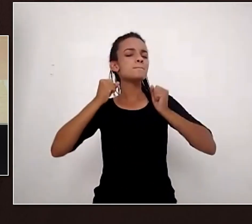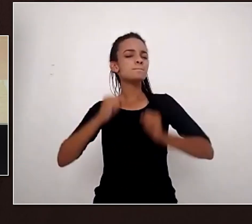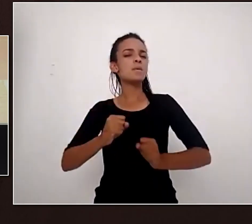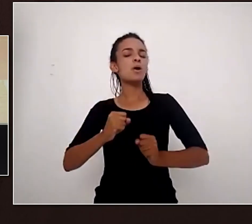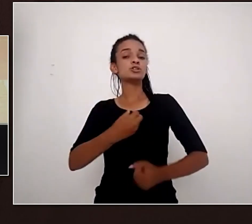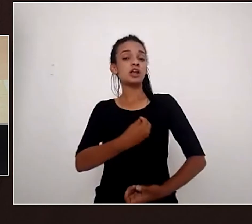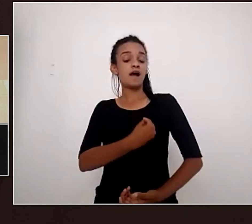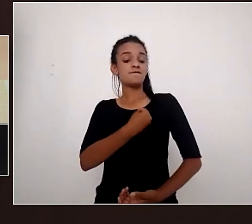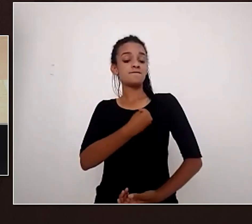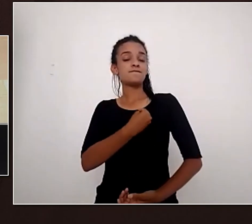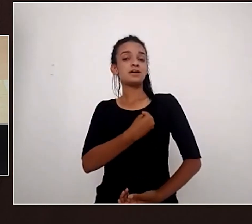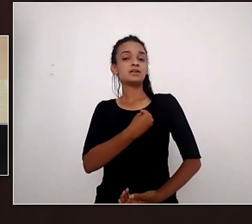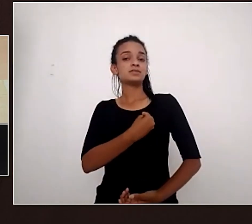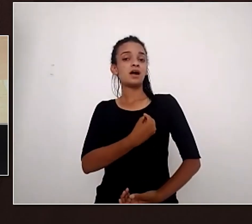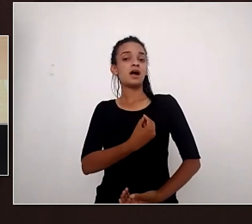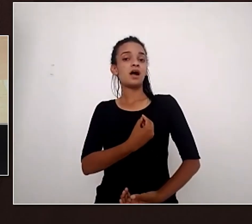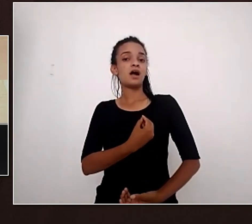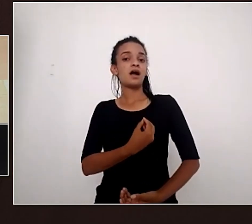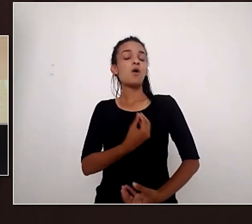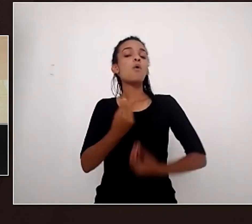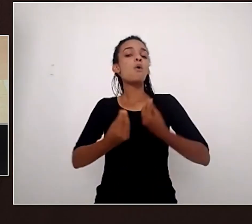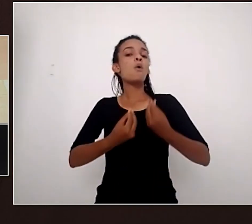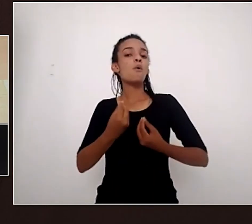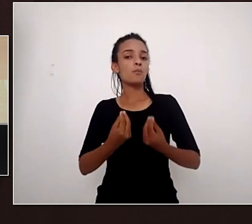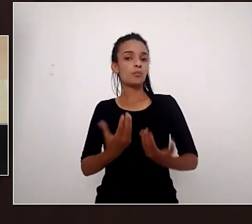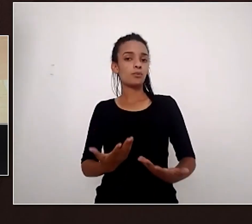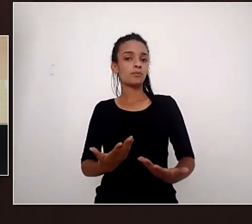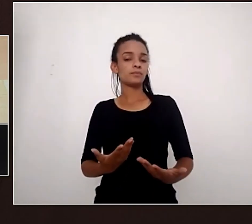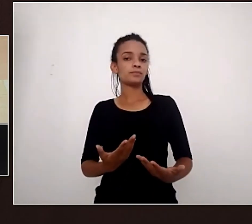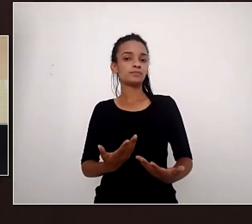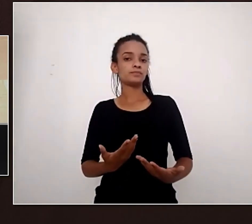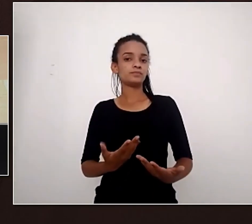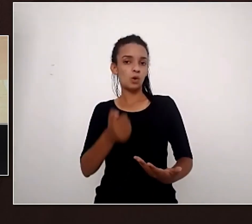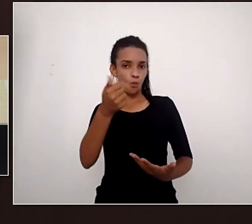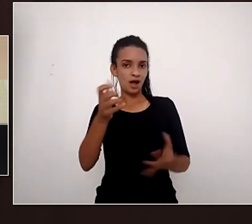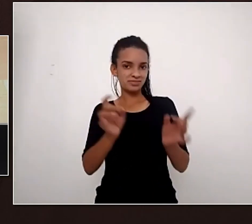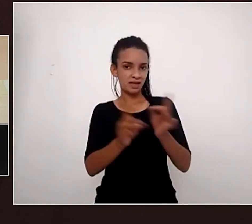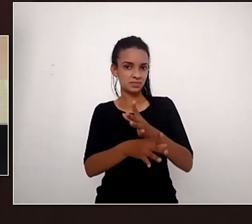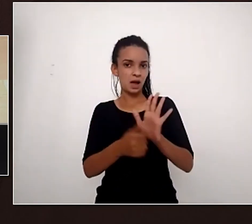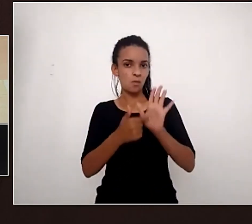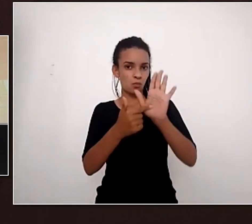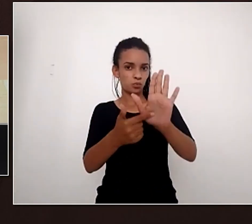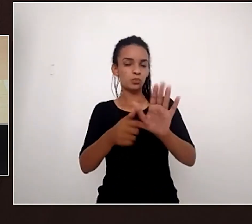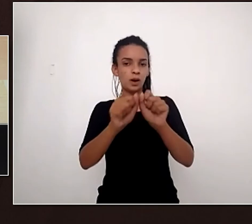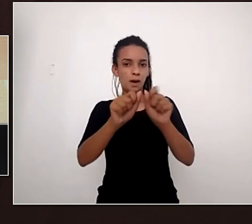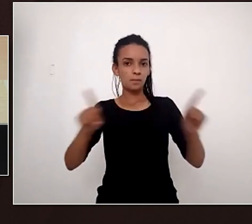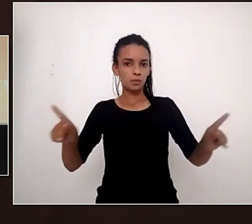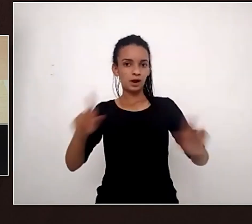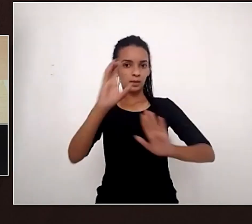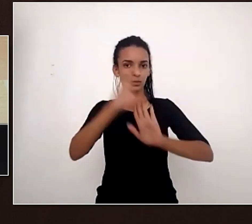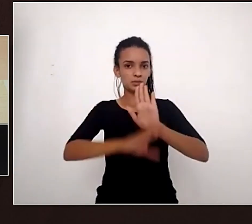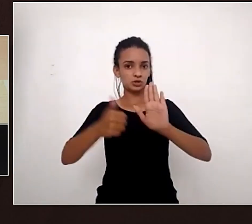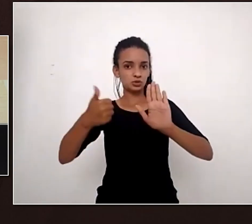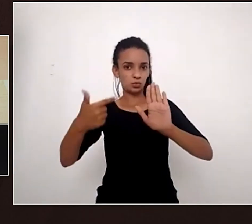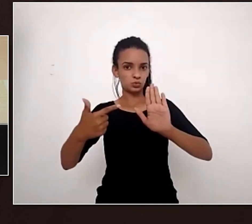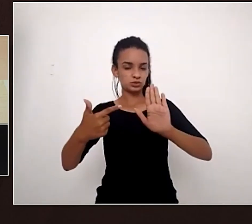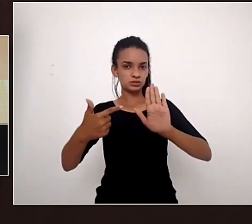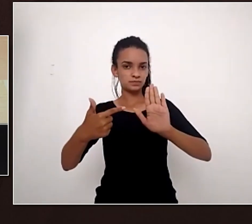como? Vou terminar aqui, vai. Apocalipse 12, é o último versículo, tá